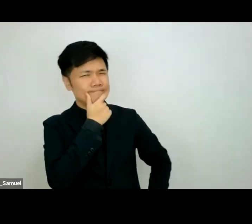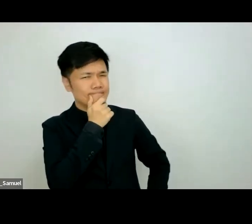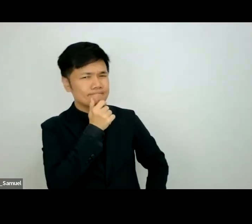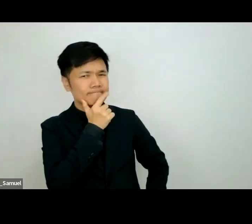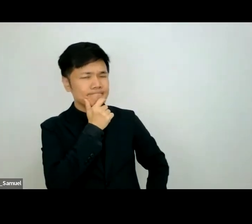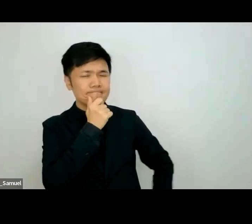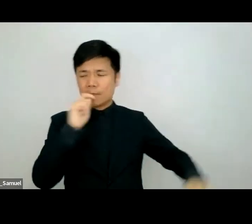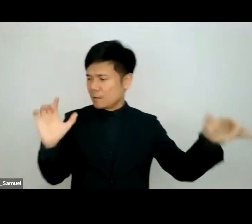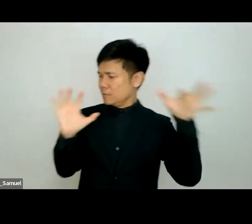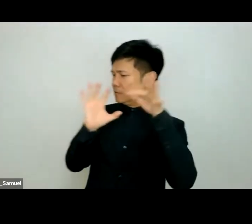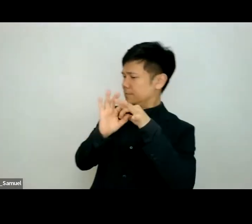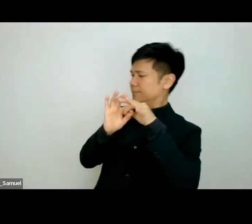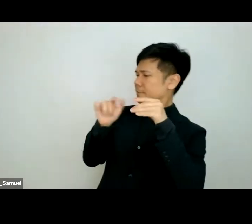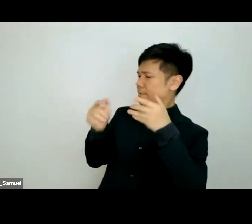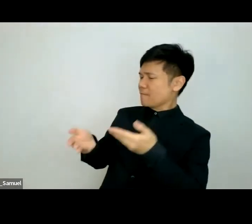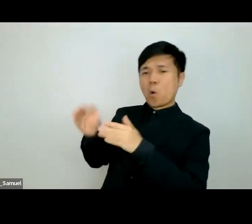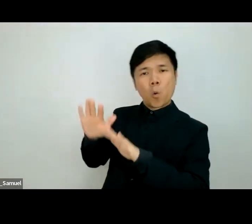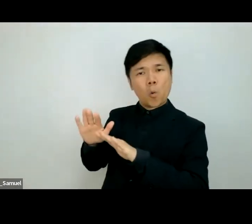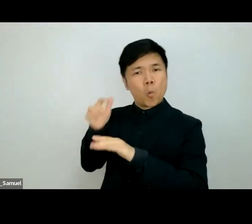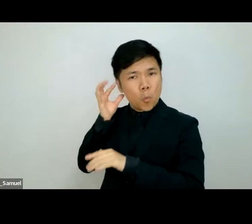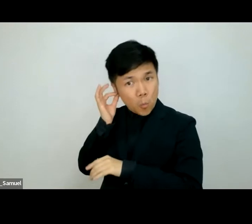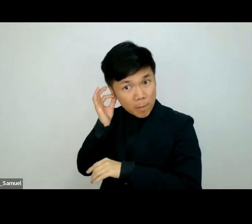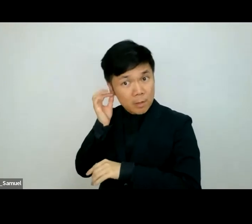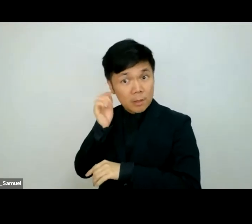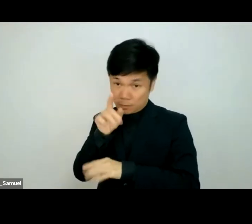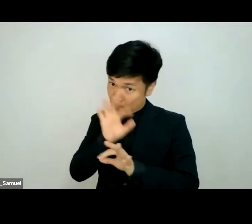manière systématique les impacts du changement climatique